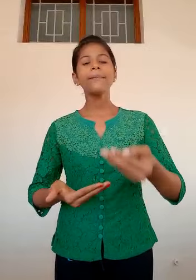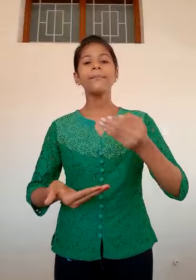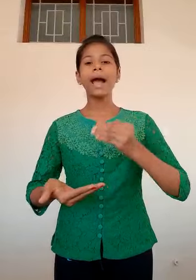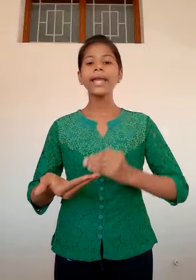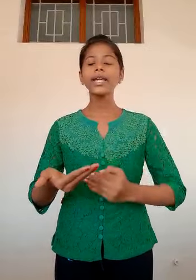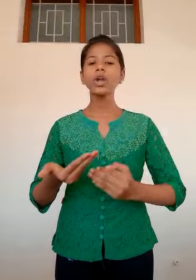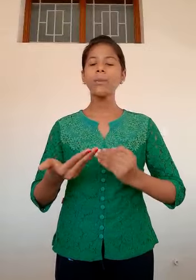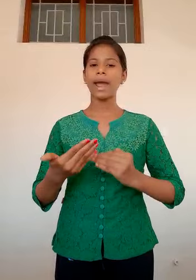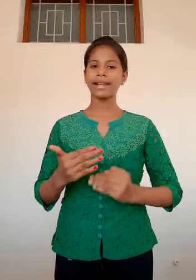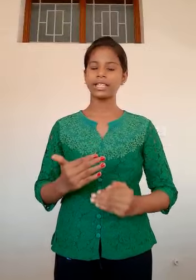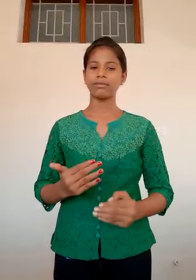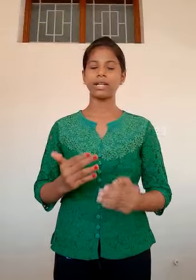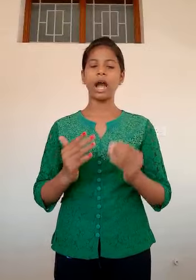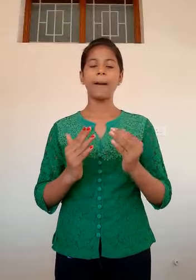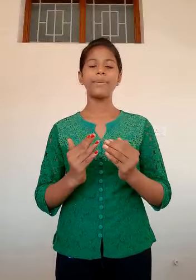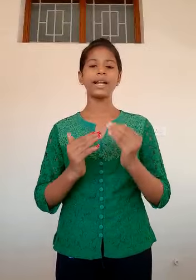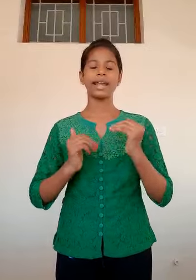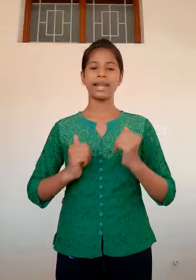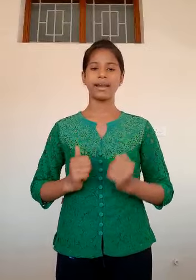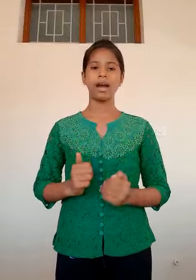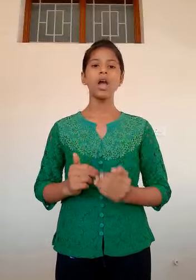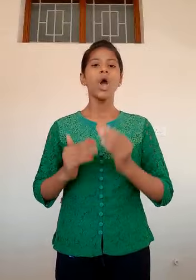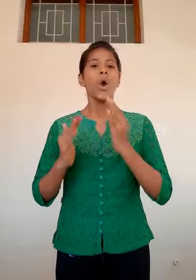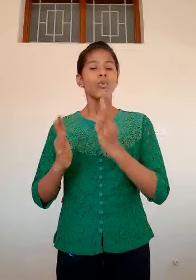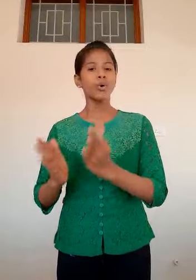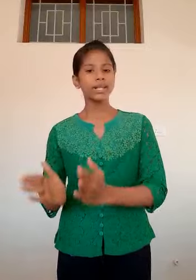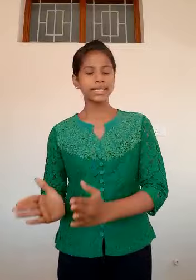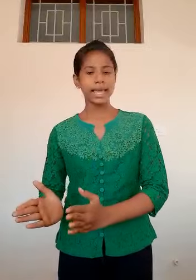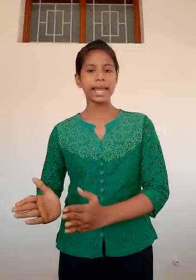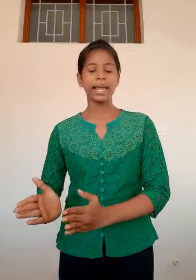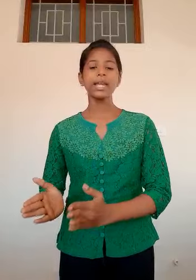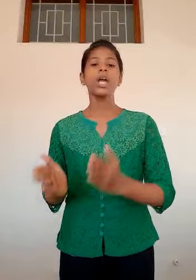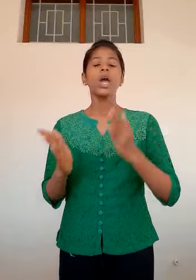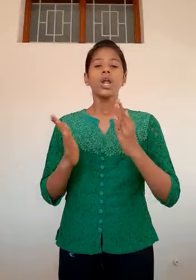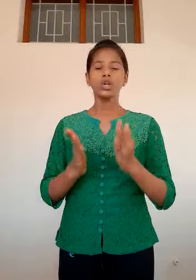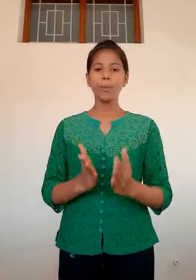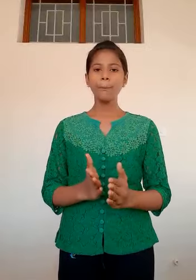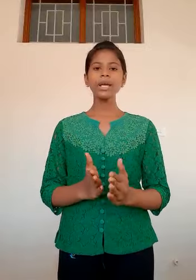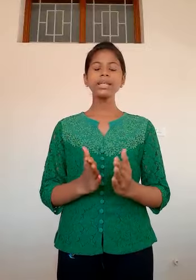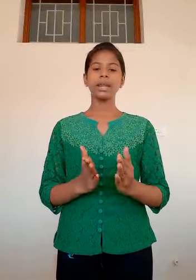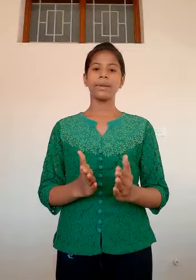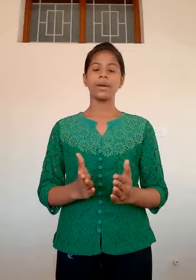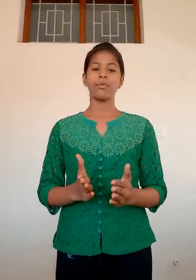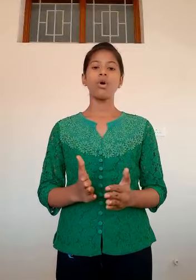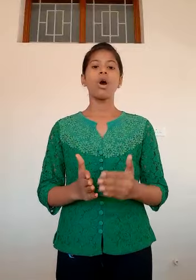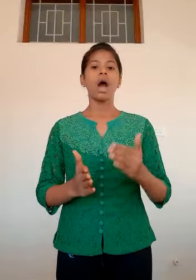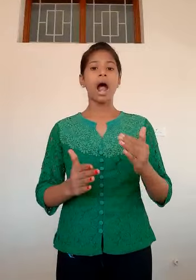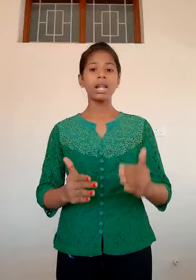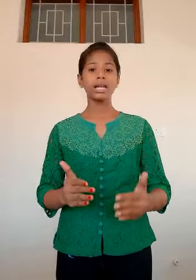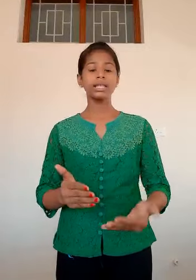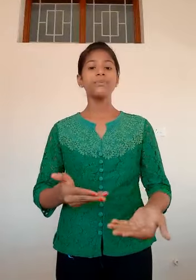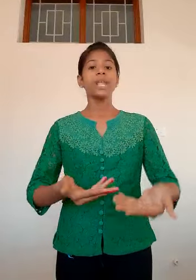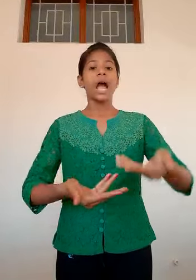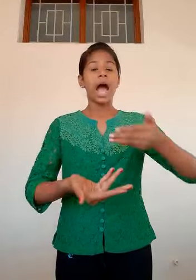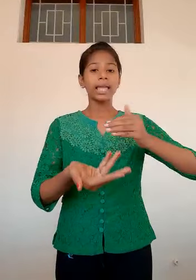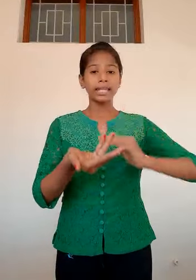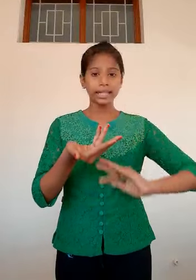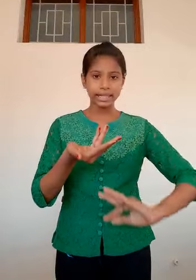MICRO MANAGEMENT அப்ப் SOUND என்னனா ஒரு செயலை நுப்பது நிமிடமோ அல்லது ஆதற்கு